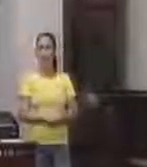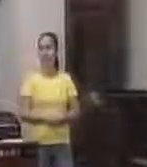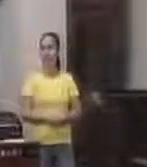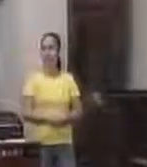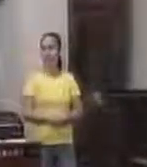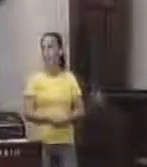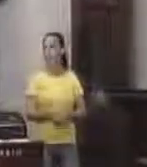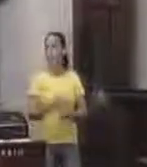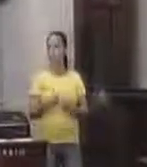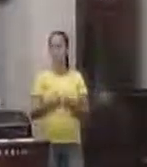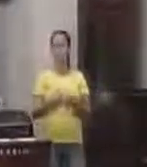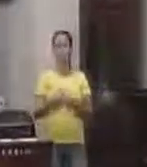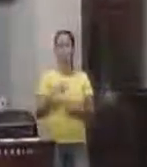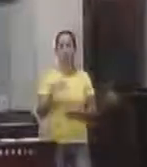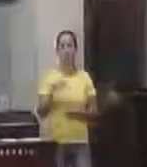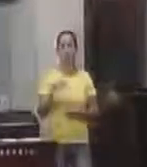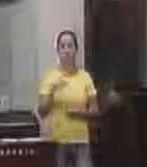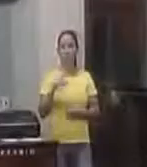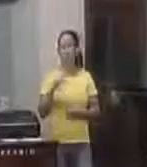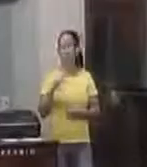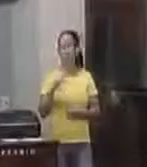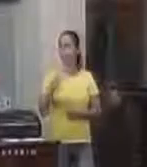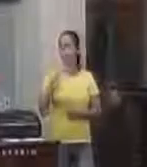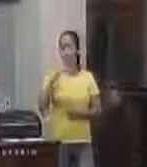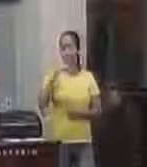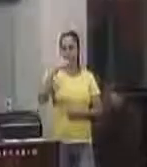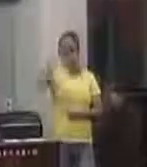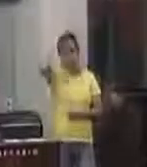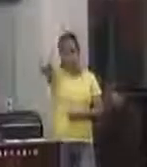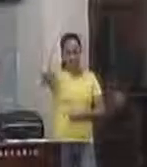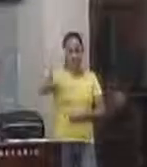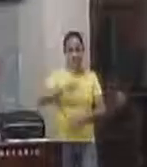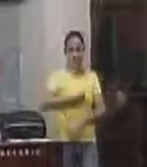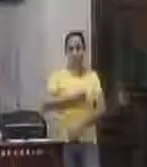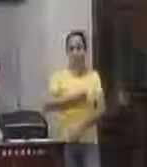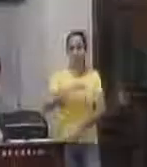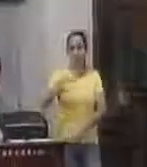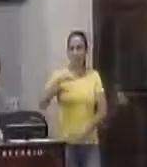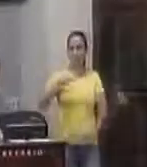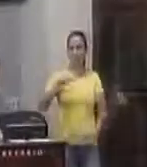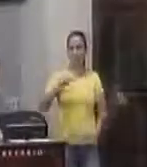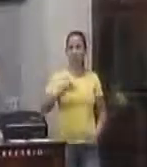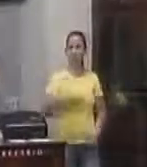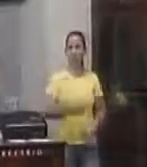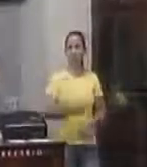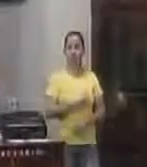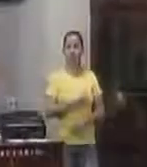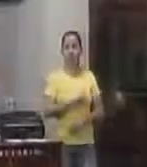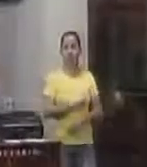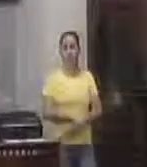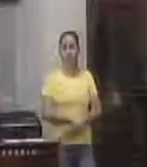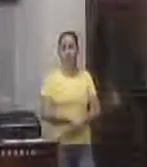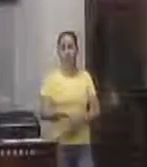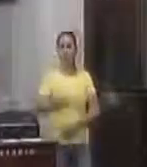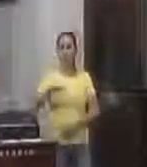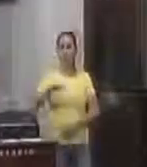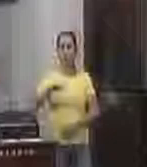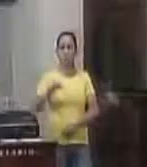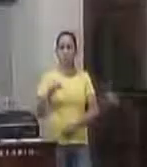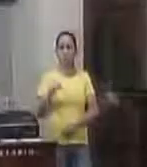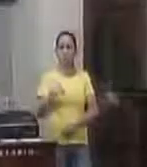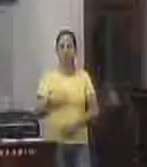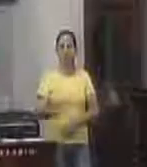Marcelo Moreira. Está na casa. Marcos da Silva Marques. Michele